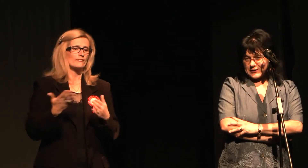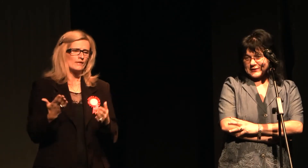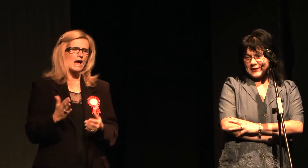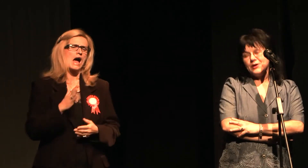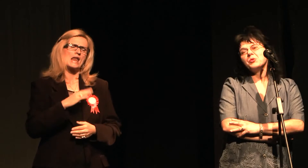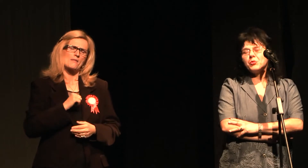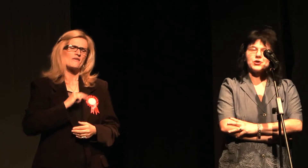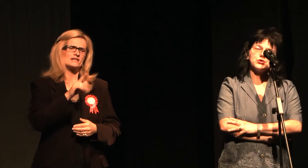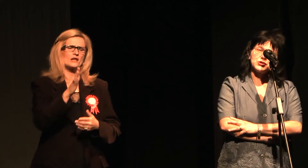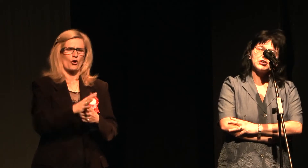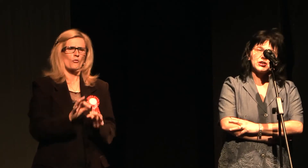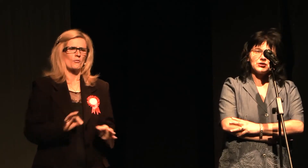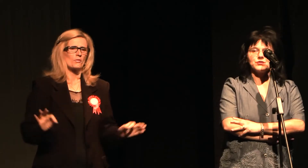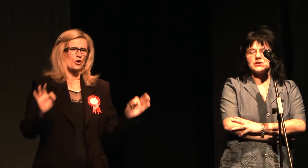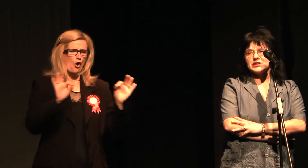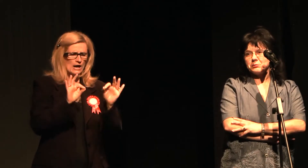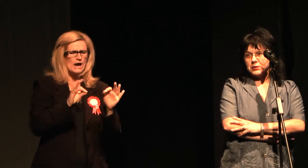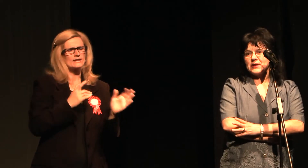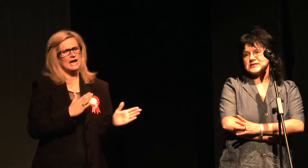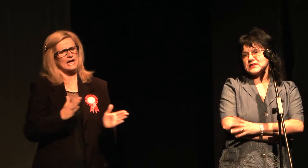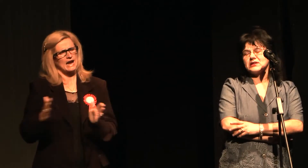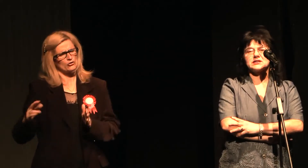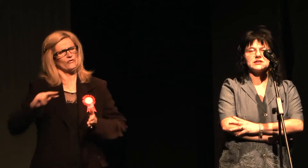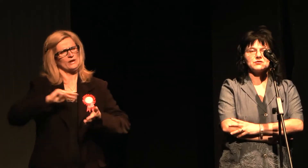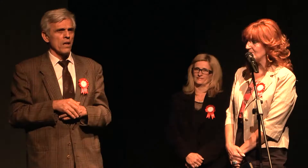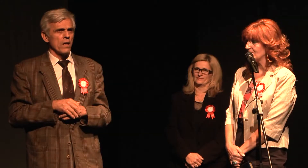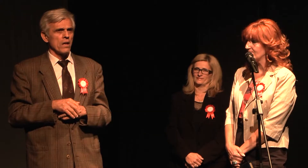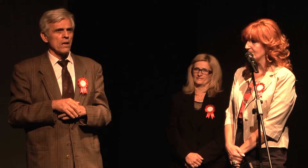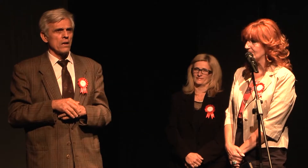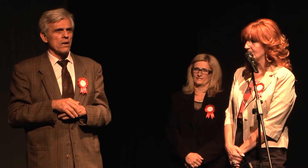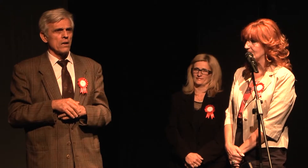projektna, pored onih redovnih planskih aktivnosti.